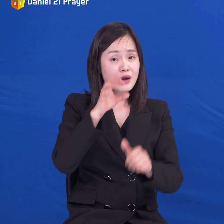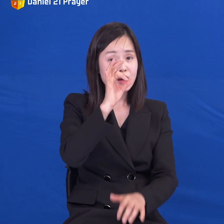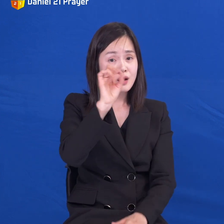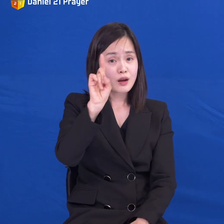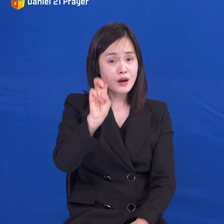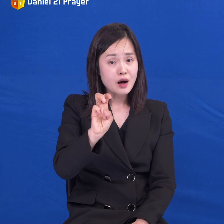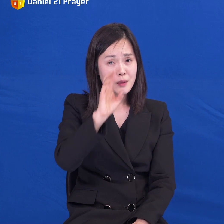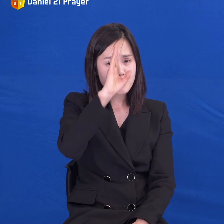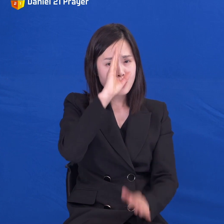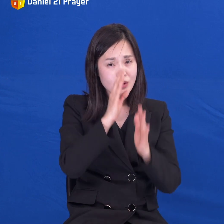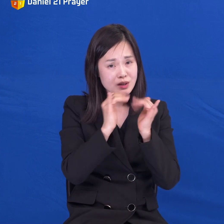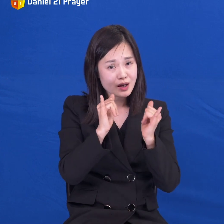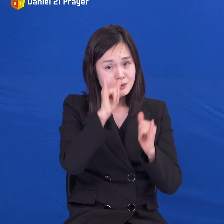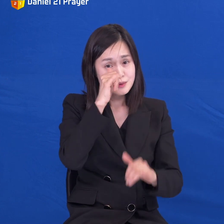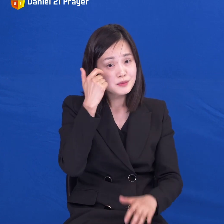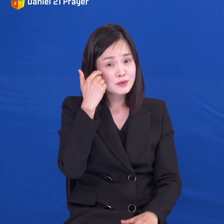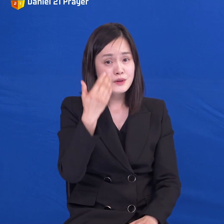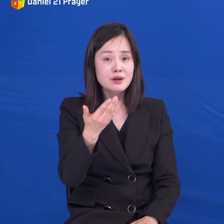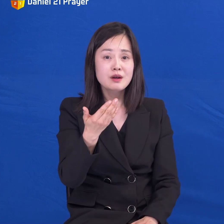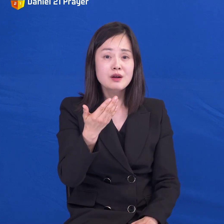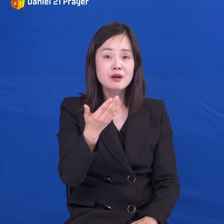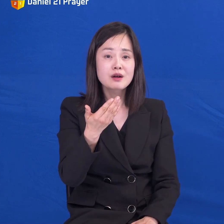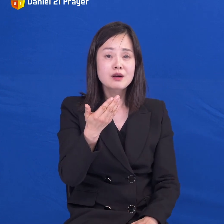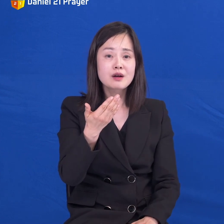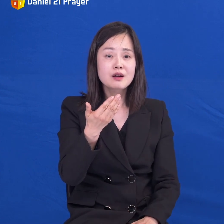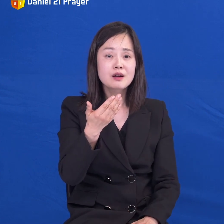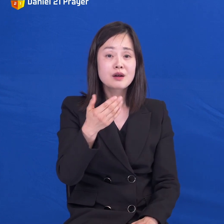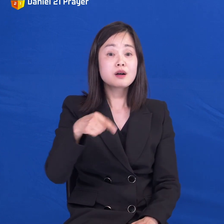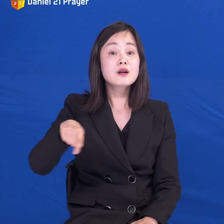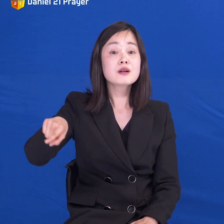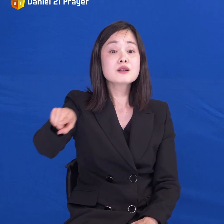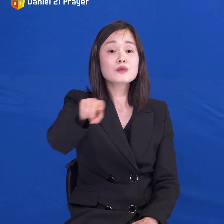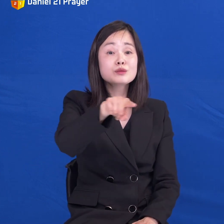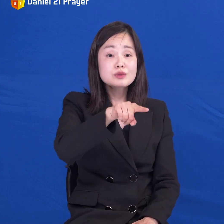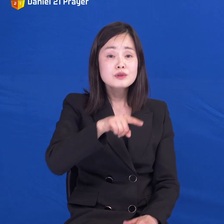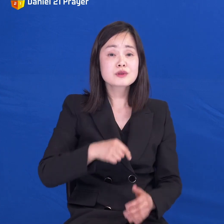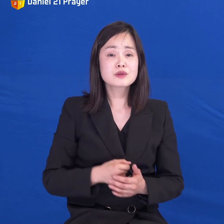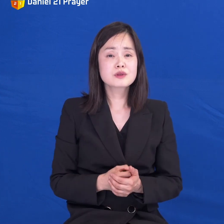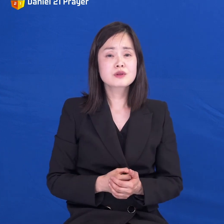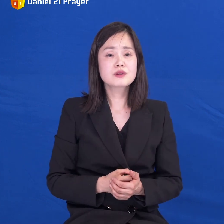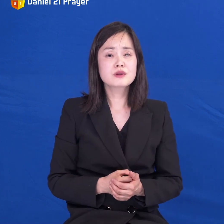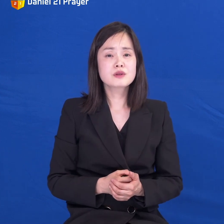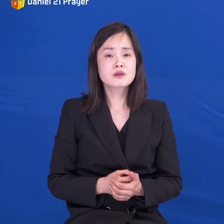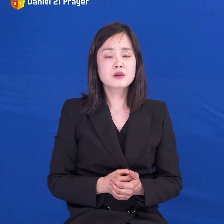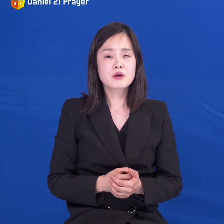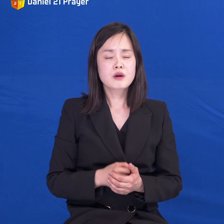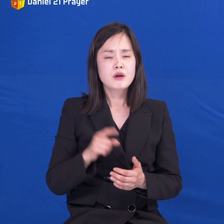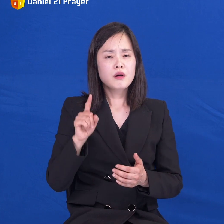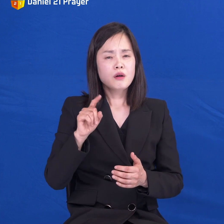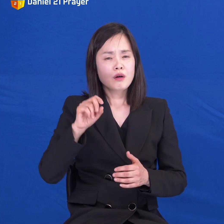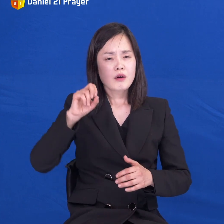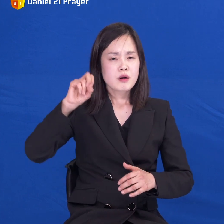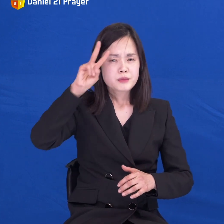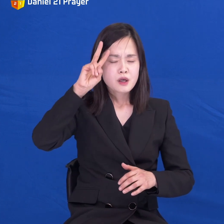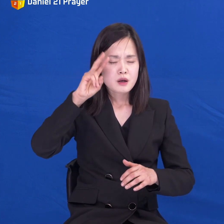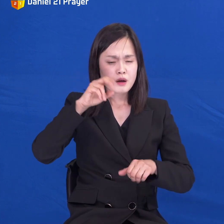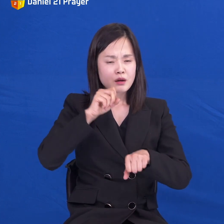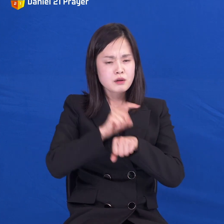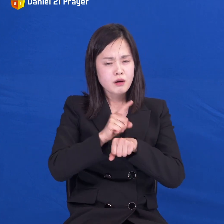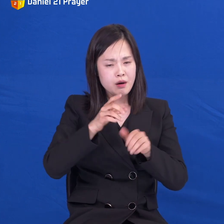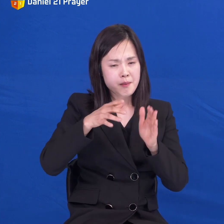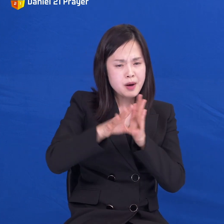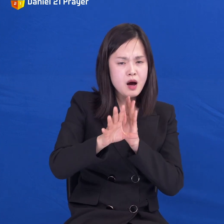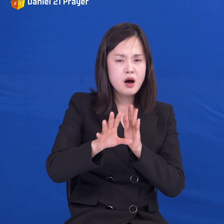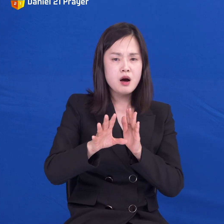고통당합니까? 그분들이 여러분 혹시라도 불평한다 하면 자기들이 그러는 게 아니라 본능이 그런 겁니다. 세상이 바른 색으로